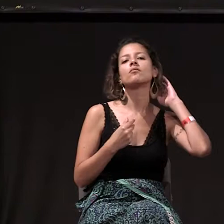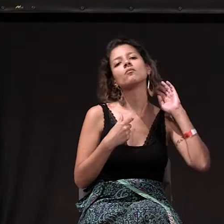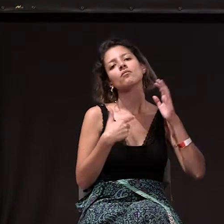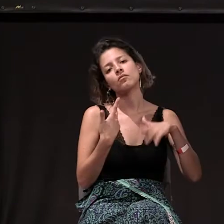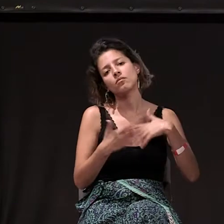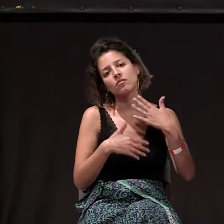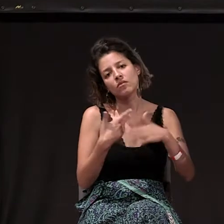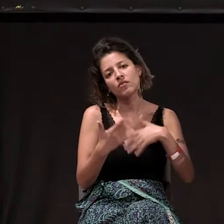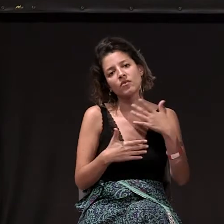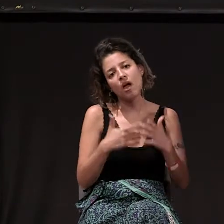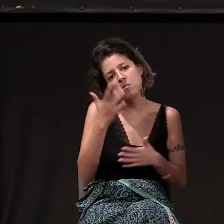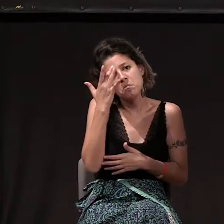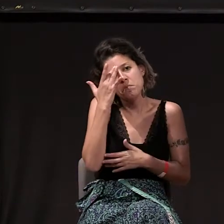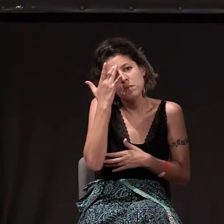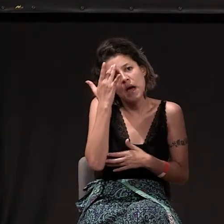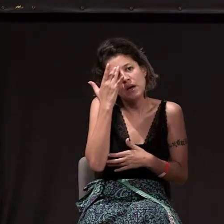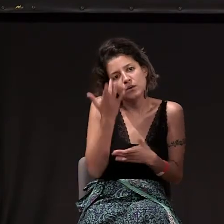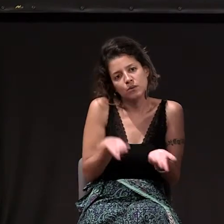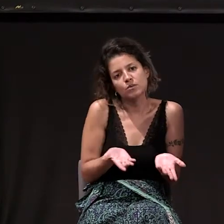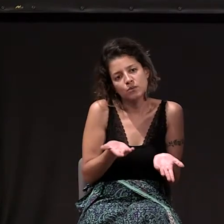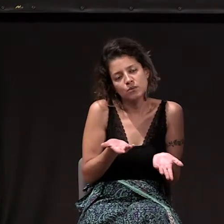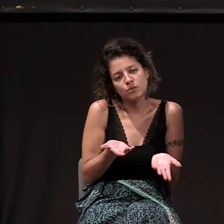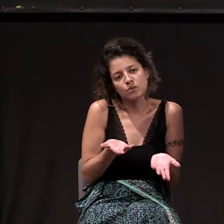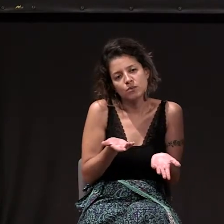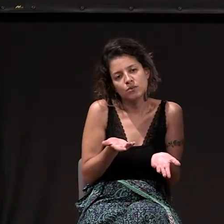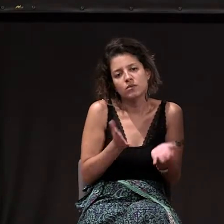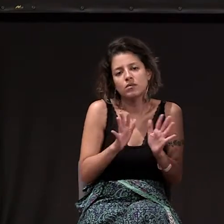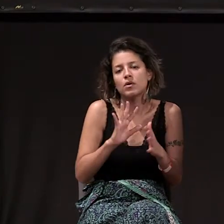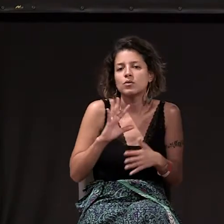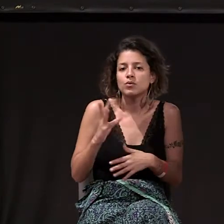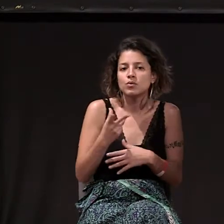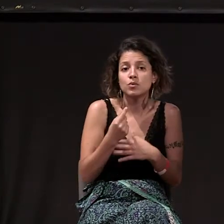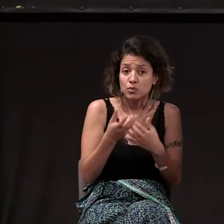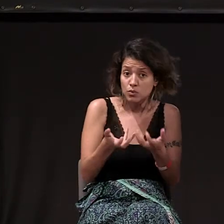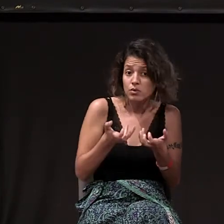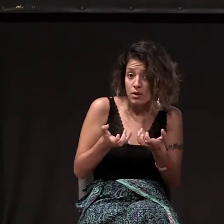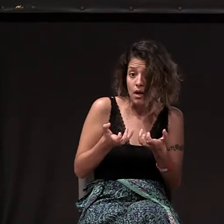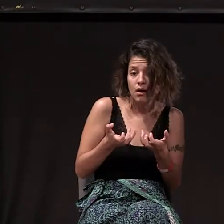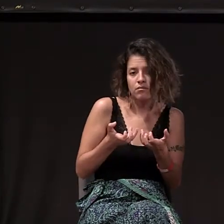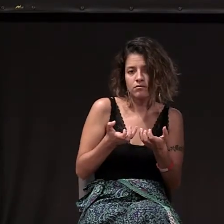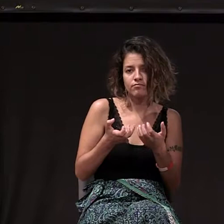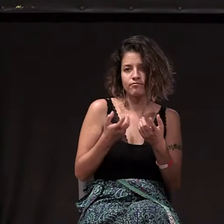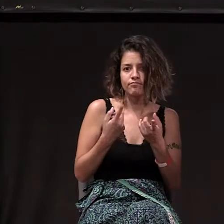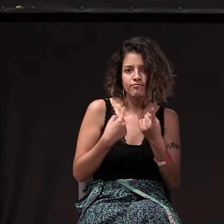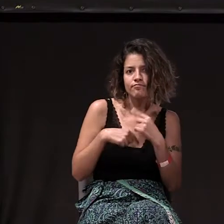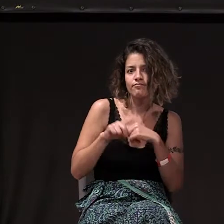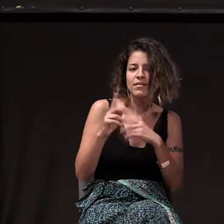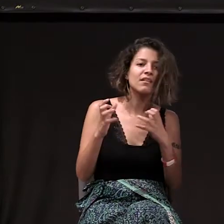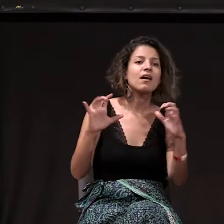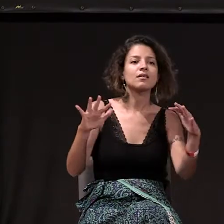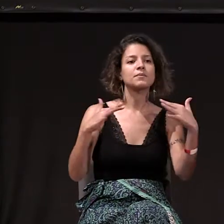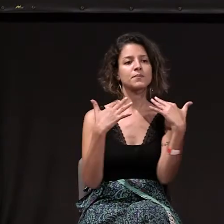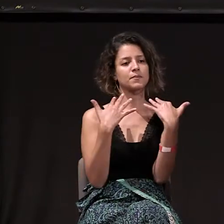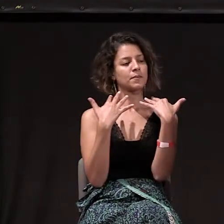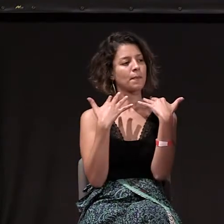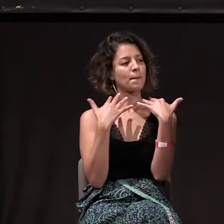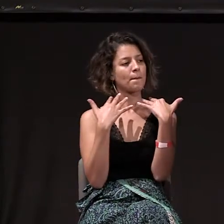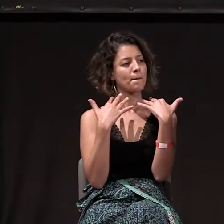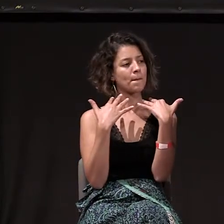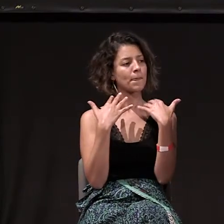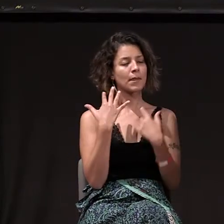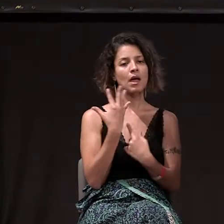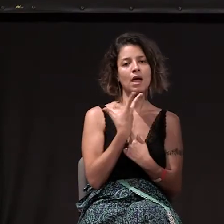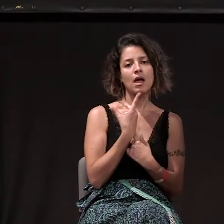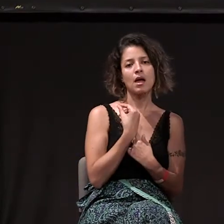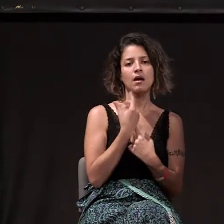nem tanto, mas todo mundo quer ter o seu sucesso, quer ser reconhecido. Isso pode acontecer através da